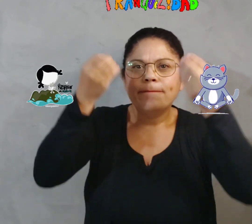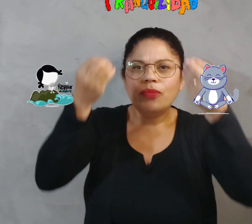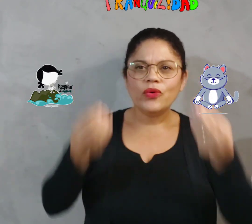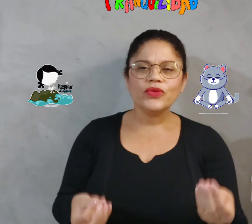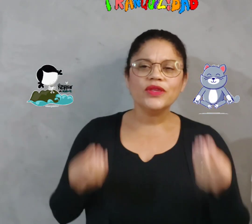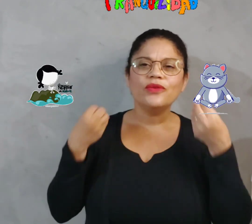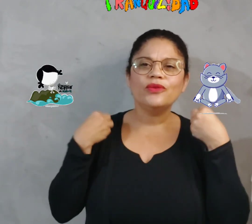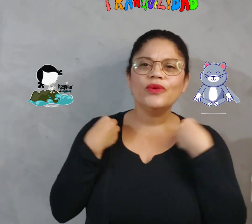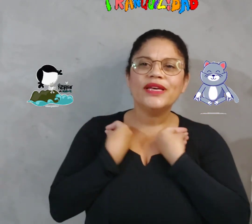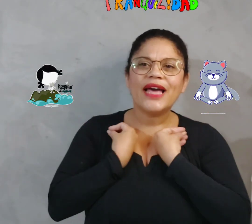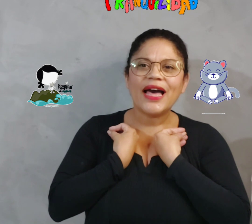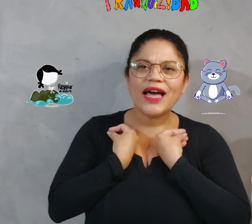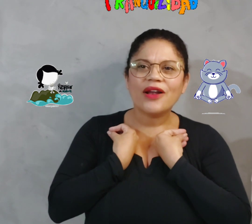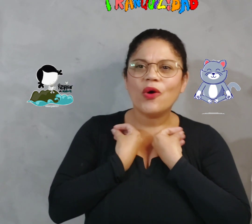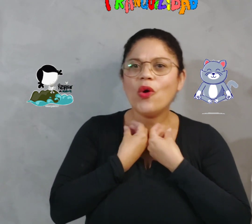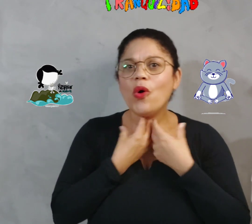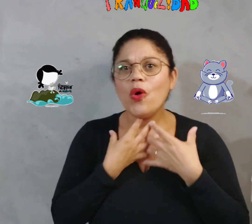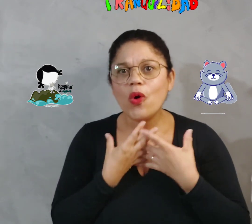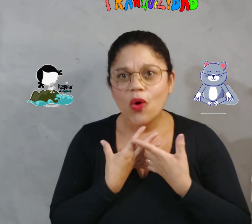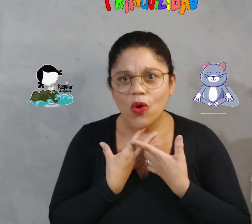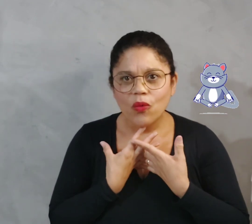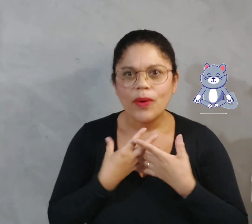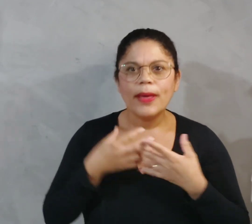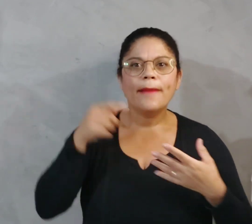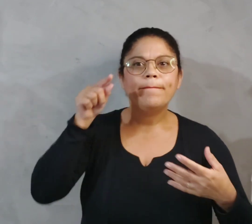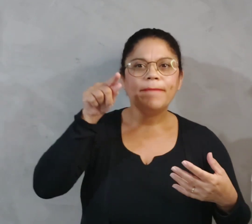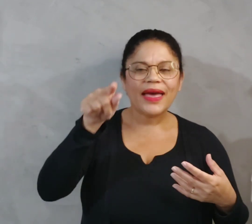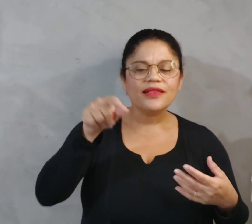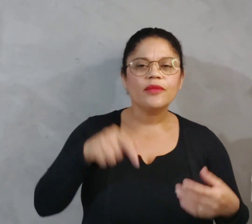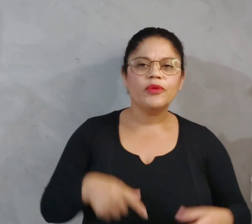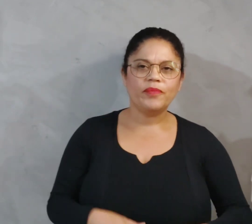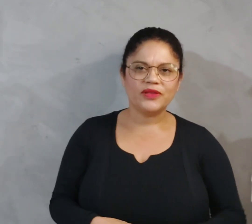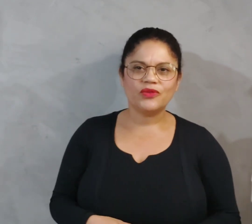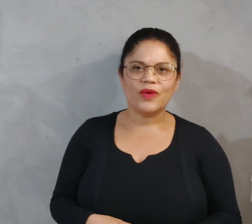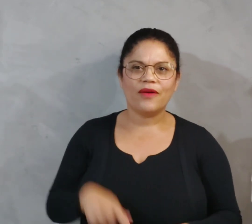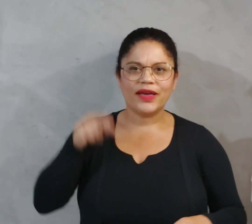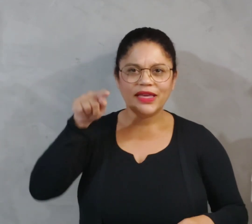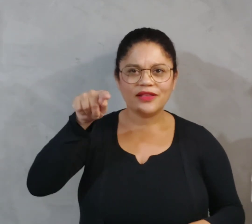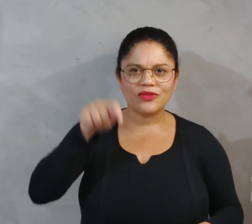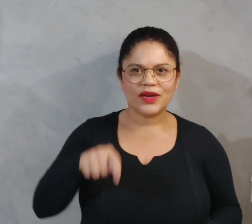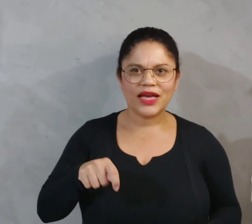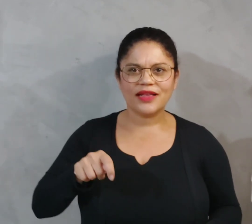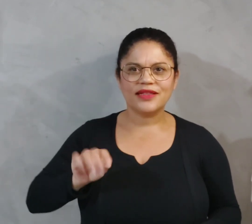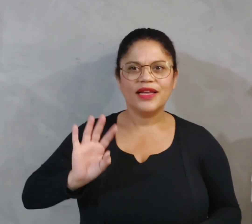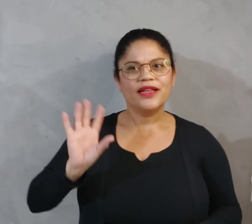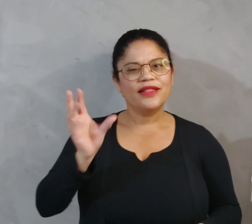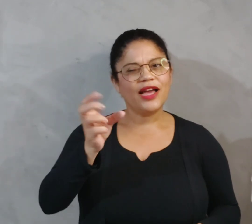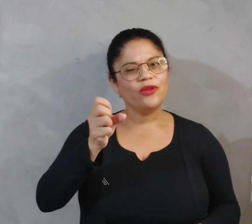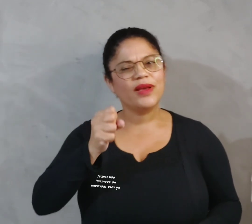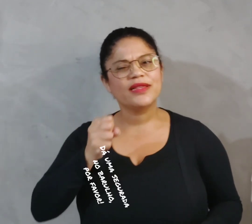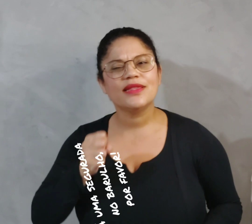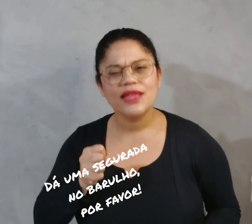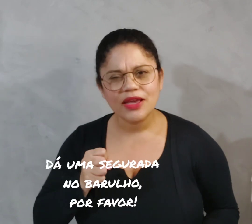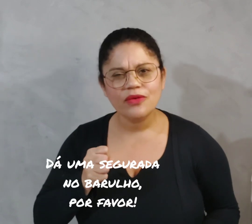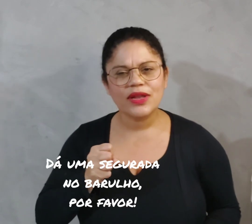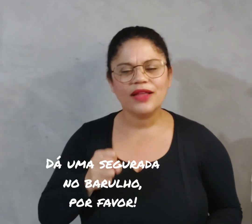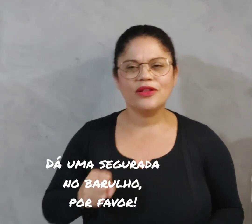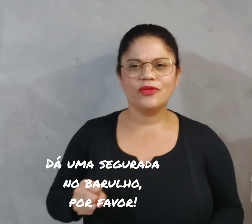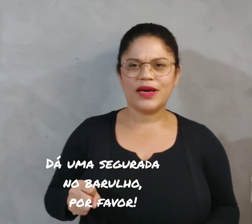busque um lugar. Estudar ou peça para o pessoal aí da sua casa dar uma segurada no